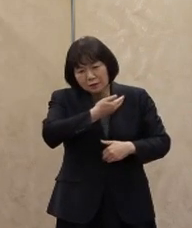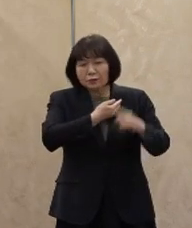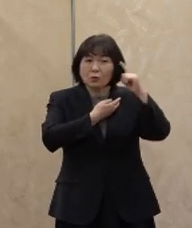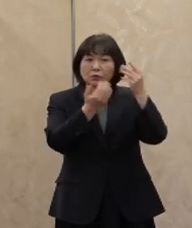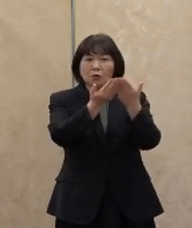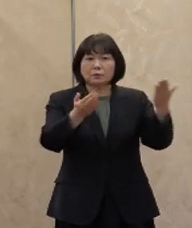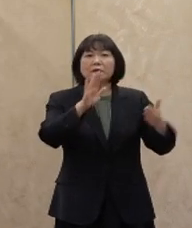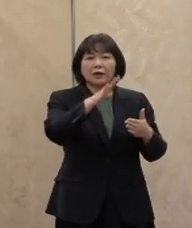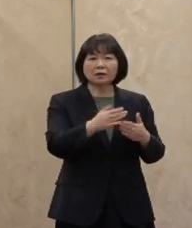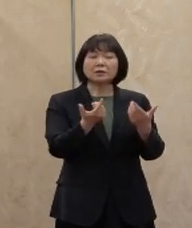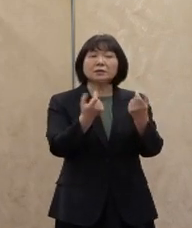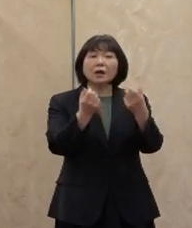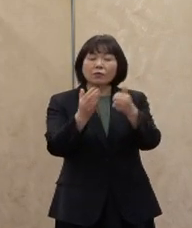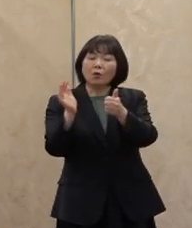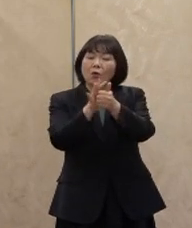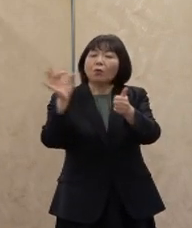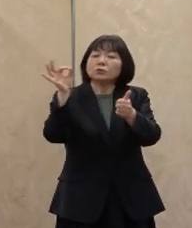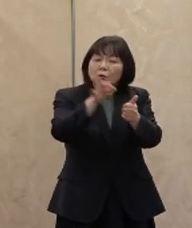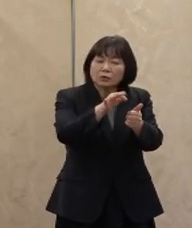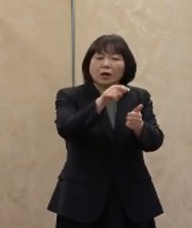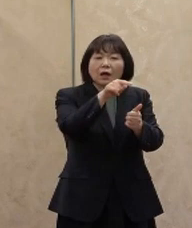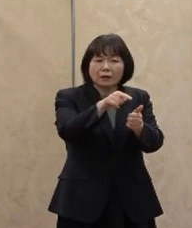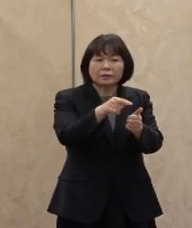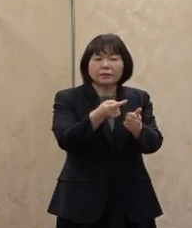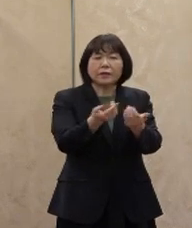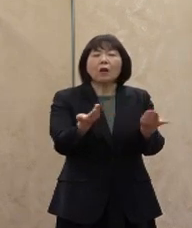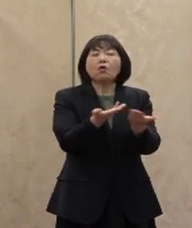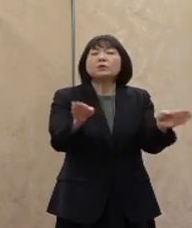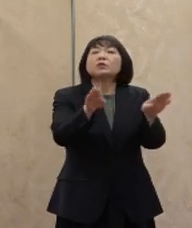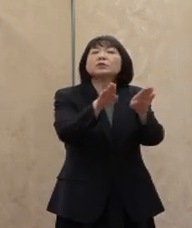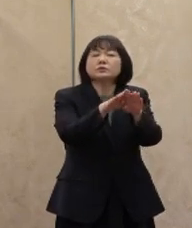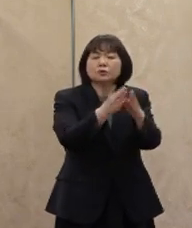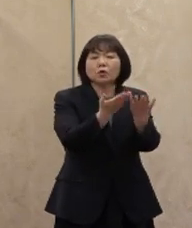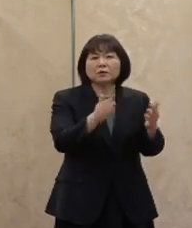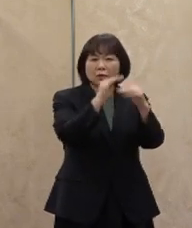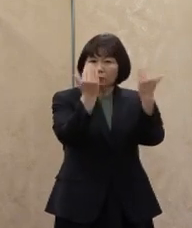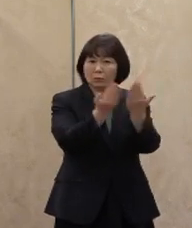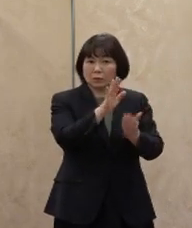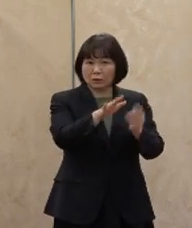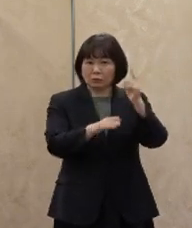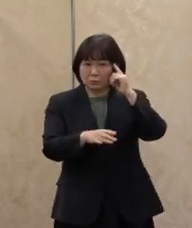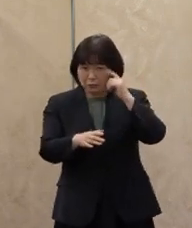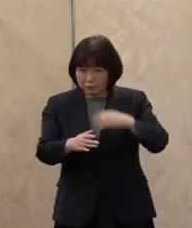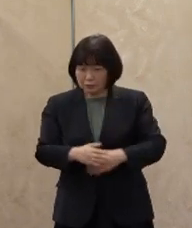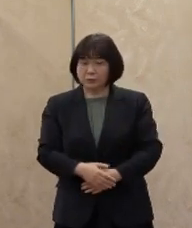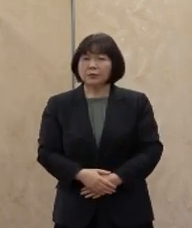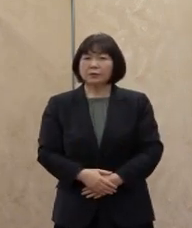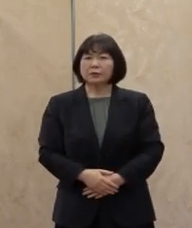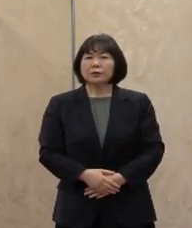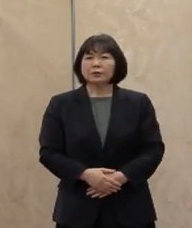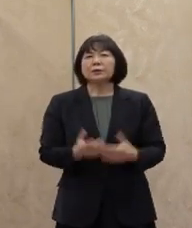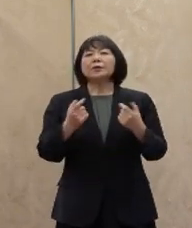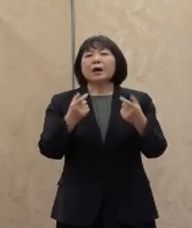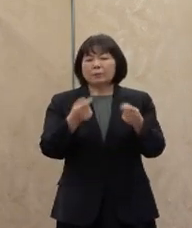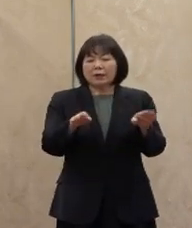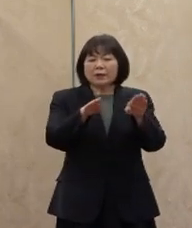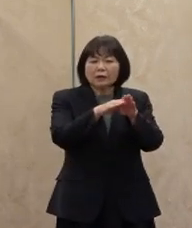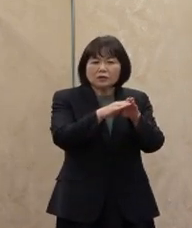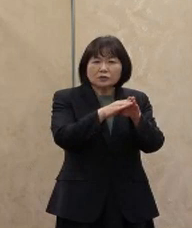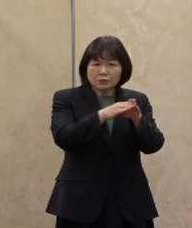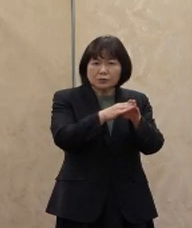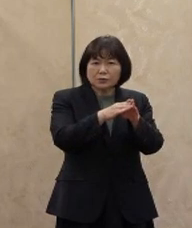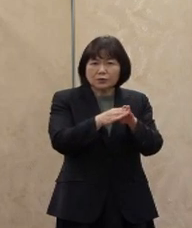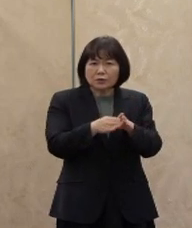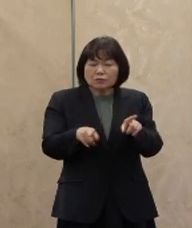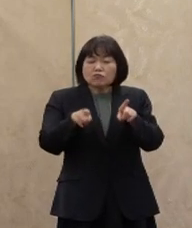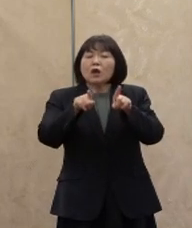もあって、ちゃんと保証してくれたら閉じるよっていうところは、まあ、多分ほとんどだと思うんですよ、協力するよと。なのでやっぱりここの保証の部分っていうのをきち